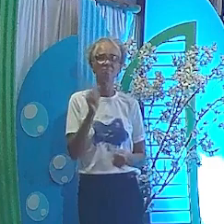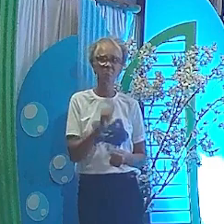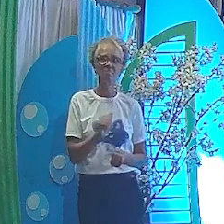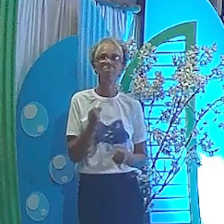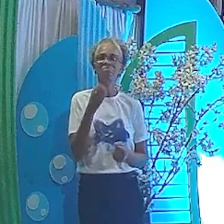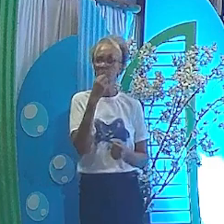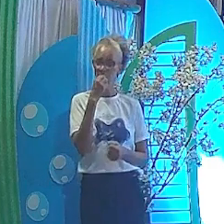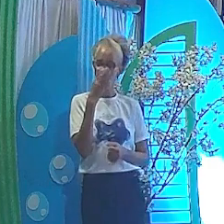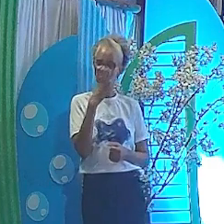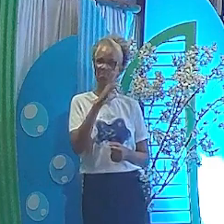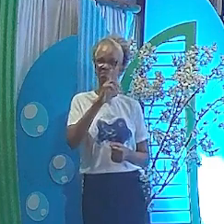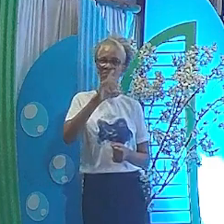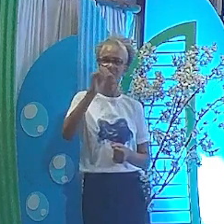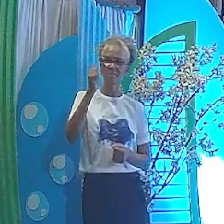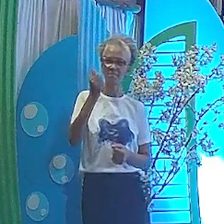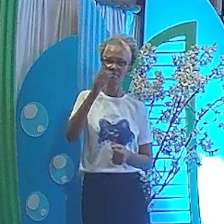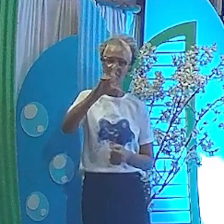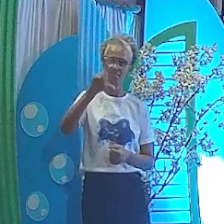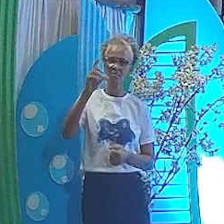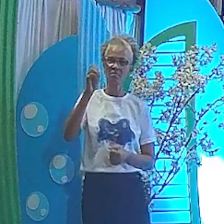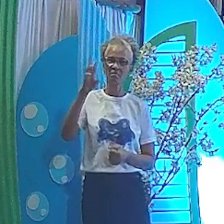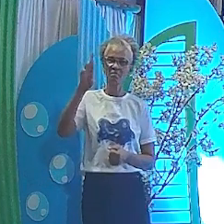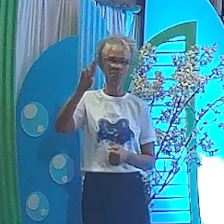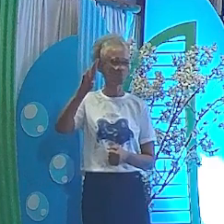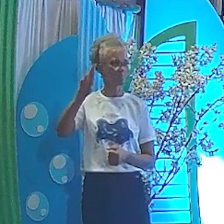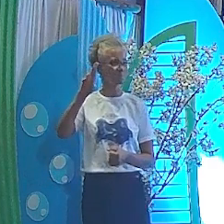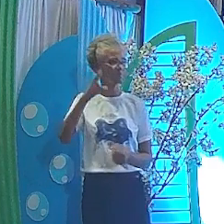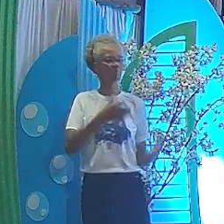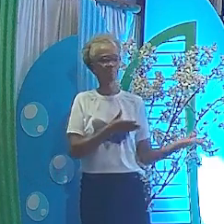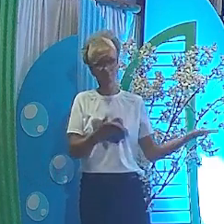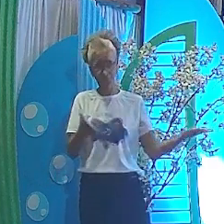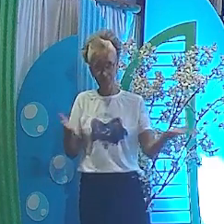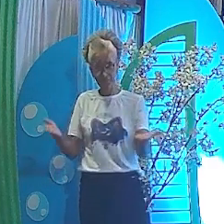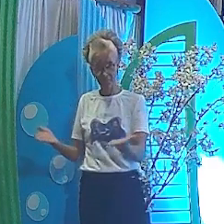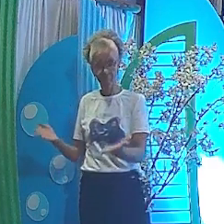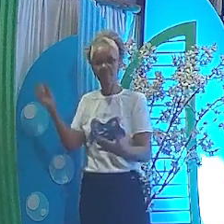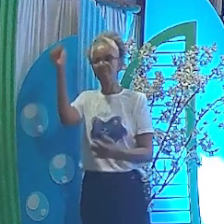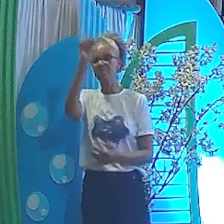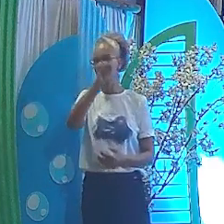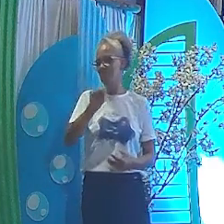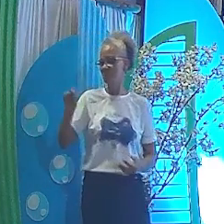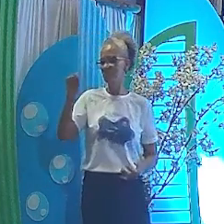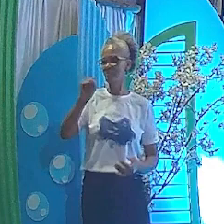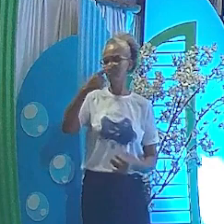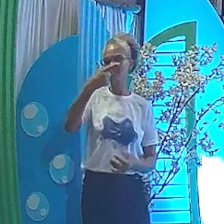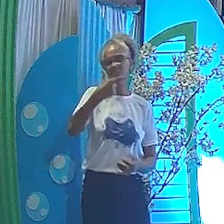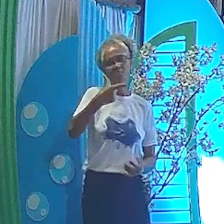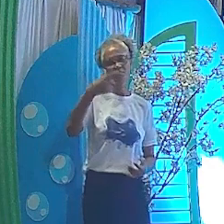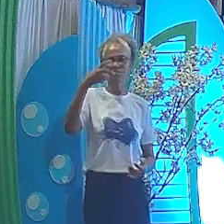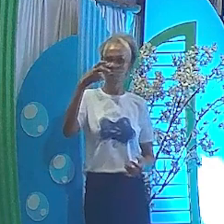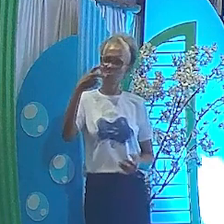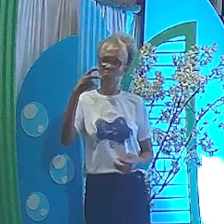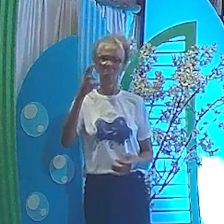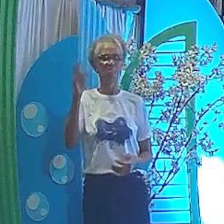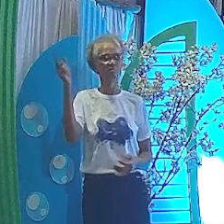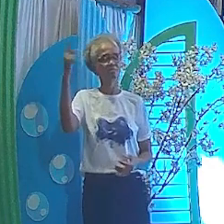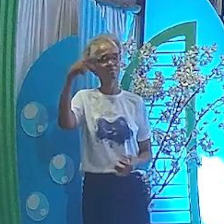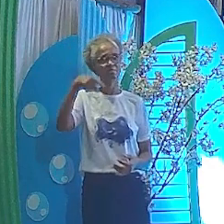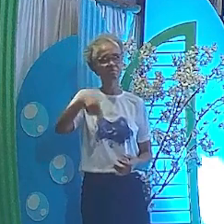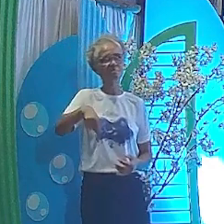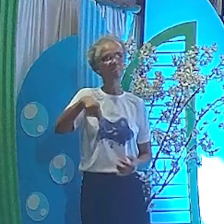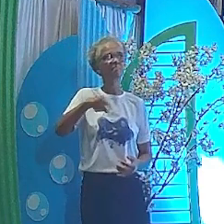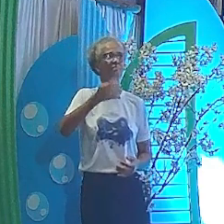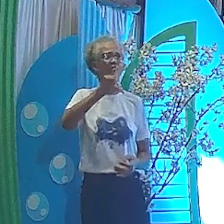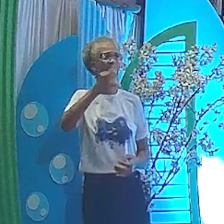Coutinho, todas as edições, desde 2019, a gente convida cerca de 20 a 25 alunos do Colégio Estadual